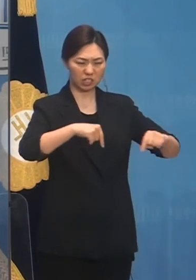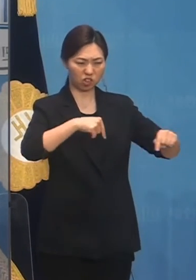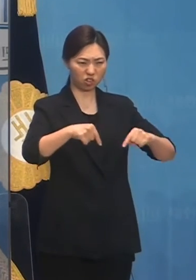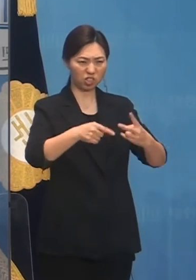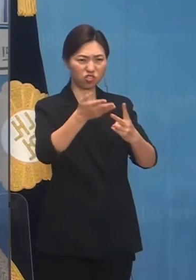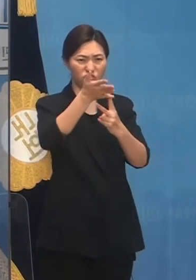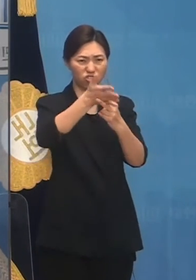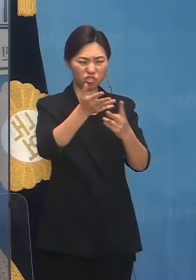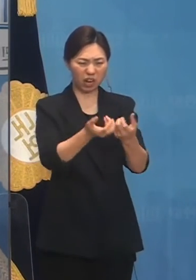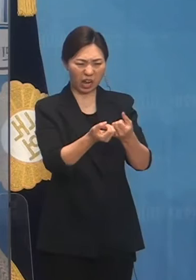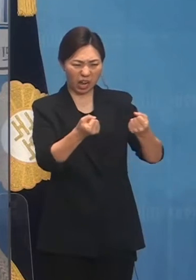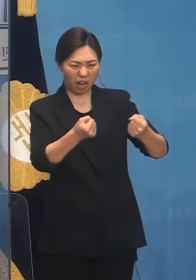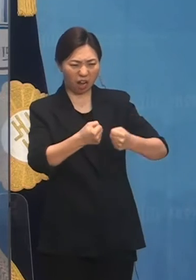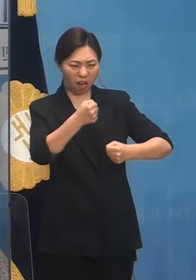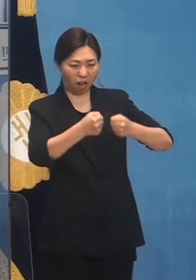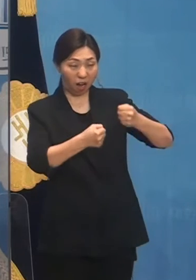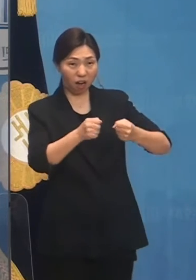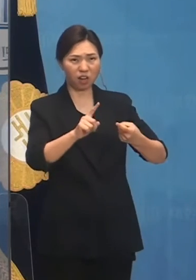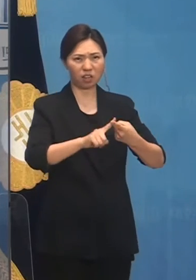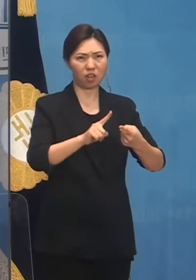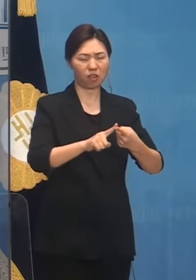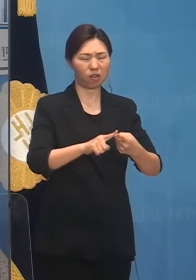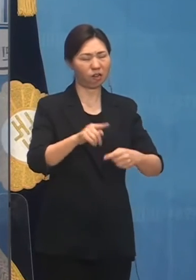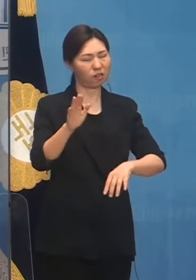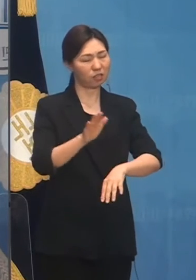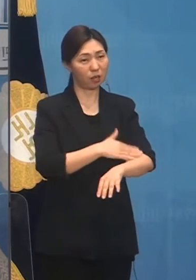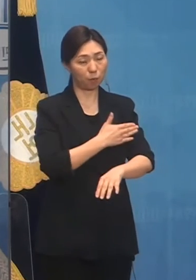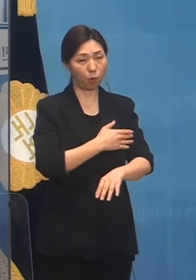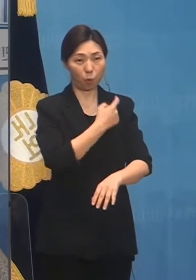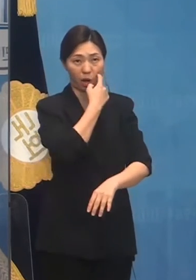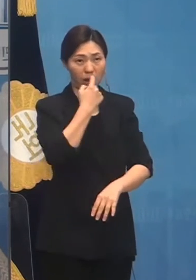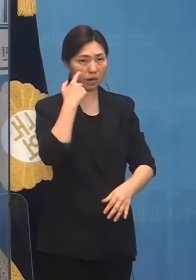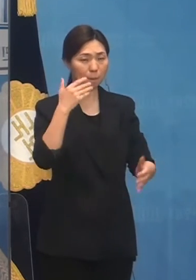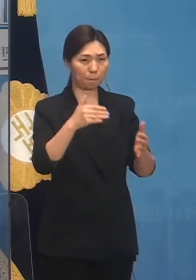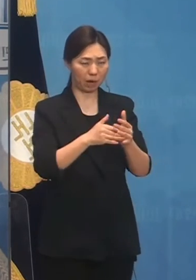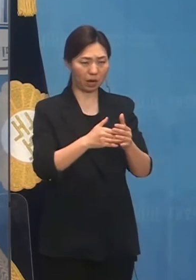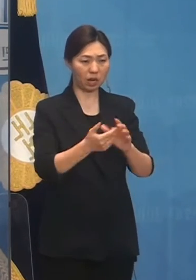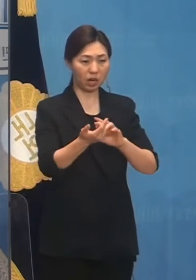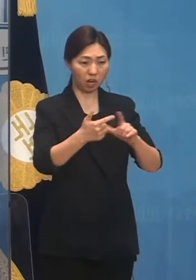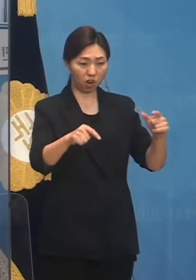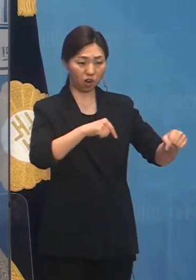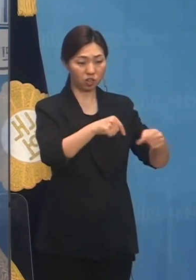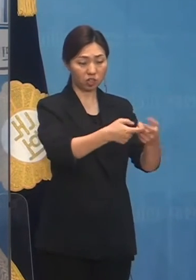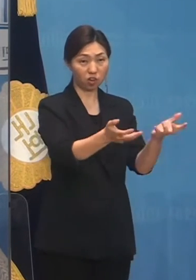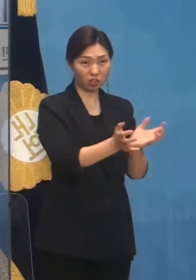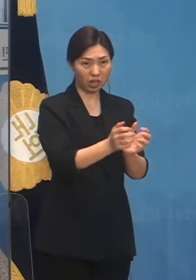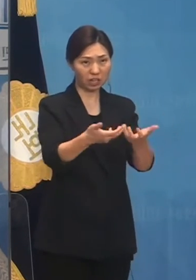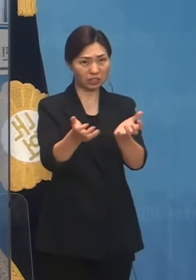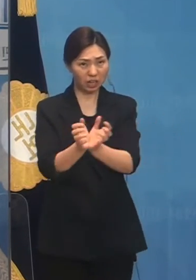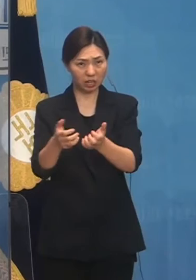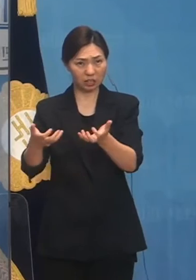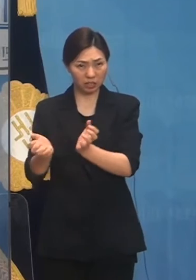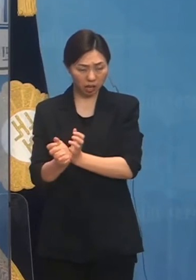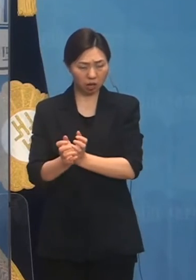체감하고 다원주의 정치 체제와 다당제로의 정치 교체를 요구하고